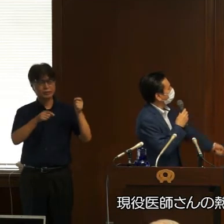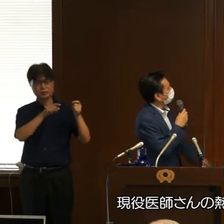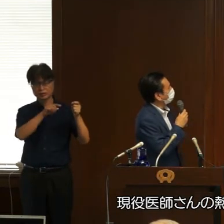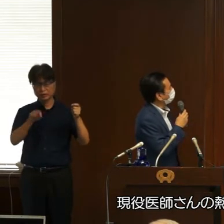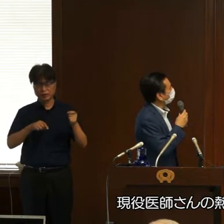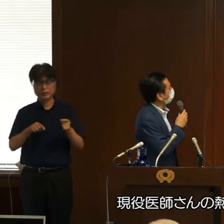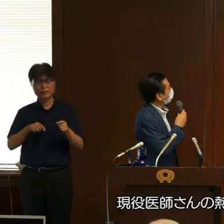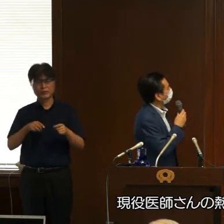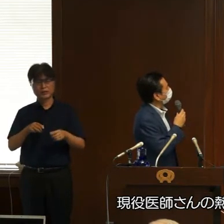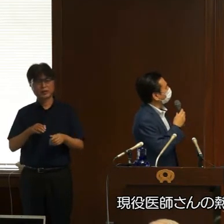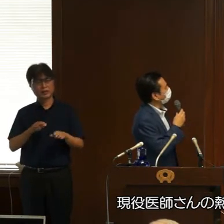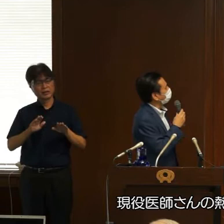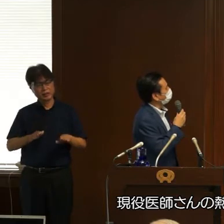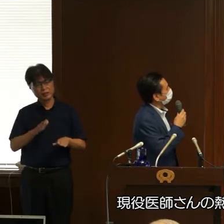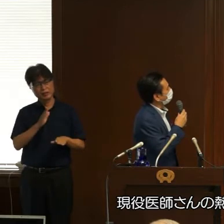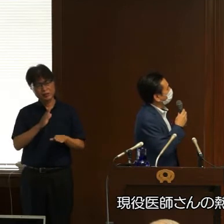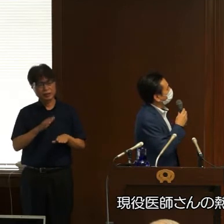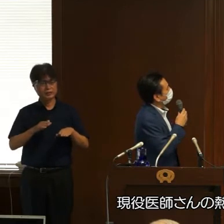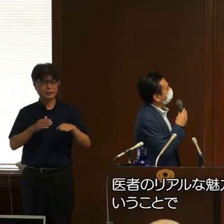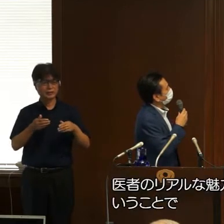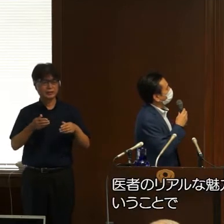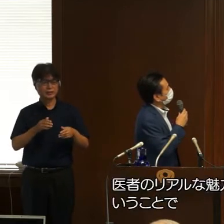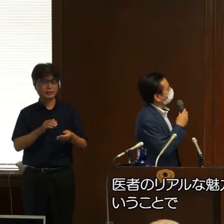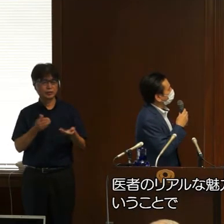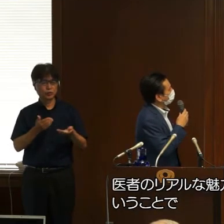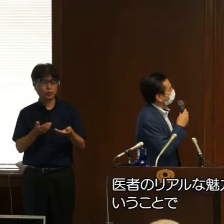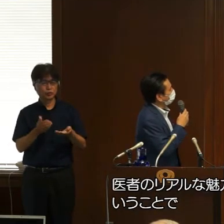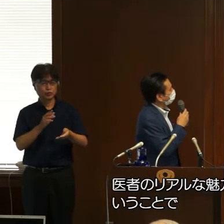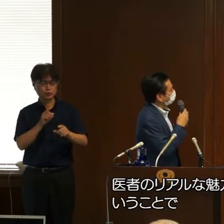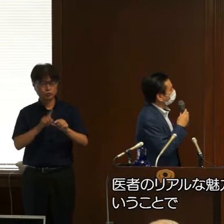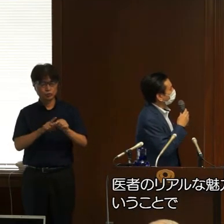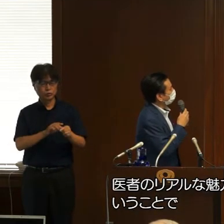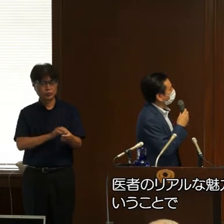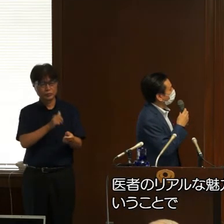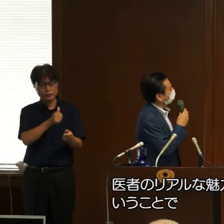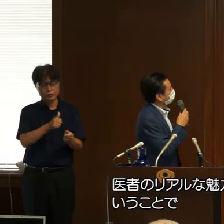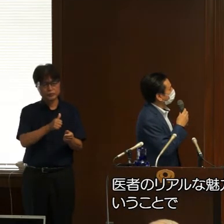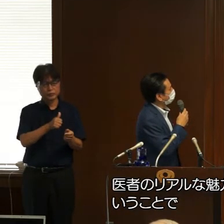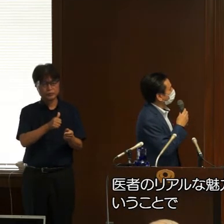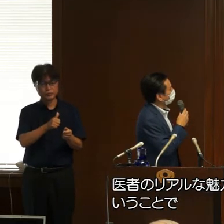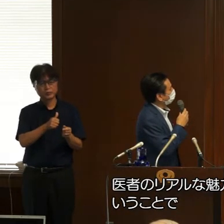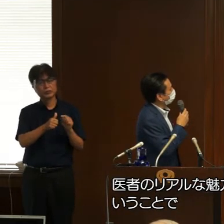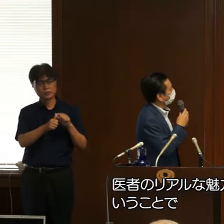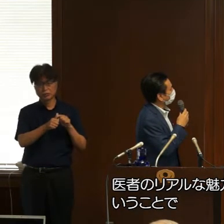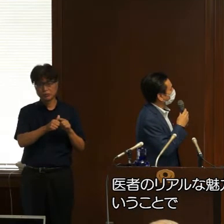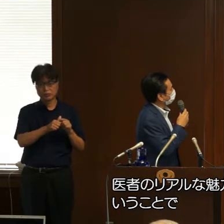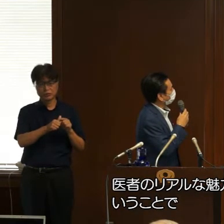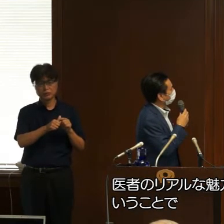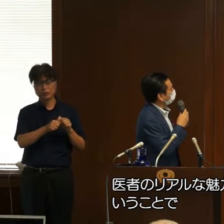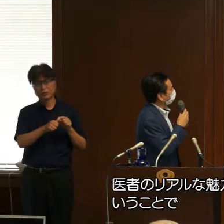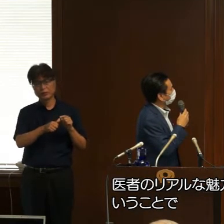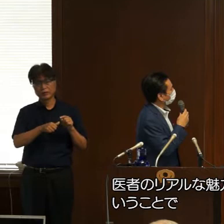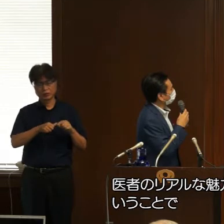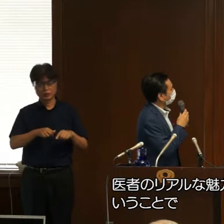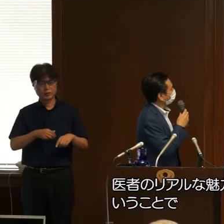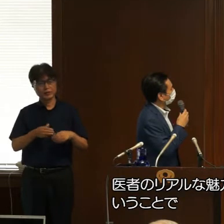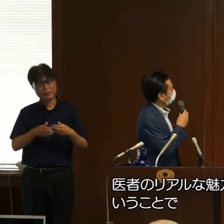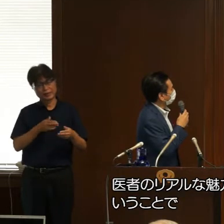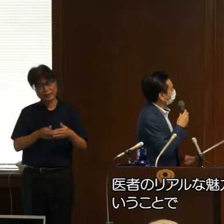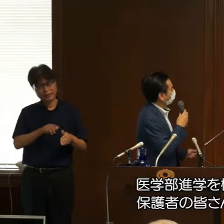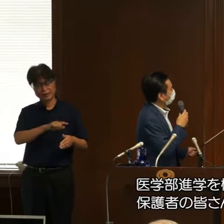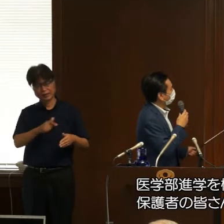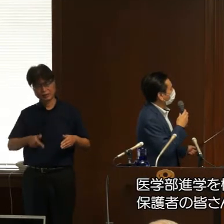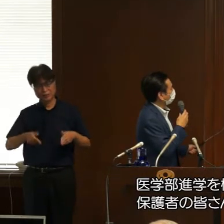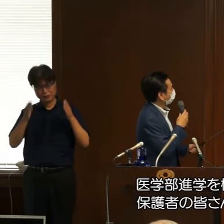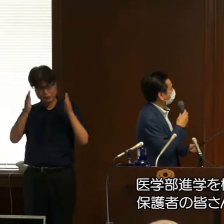熱血講演なども通じまして、医者のリアルな魅力を体感していただこうということ